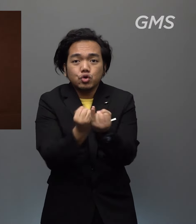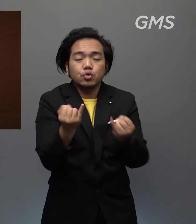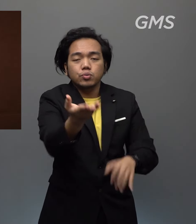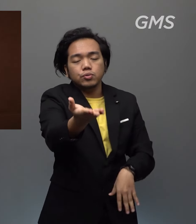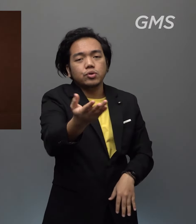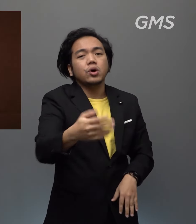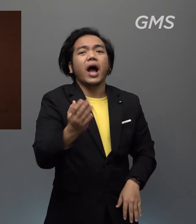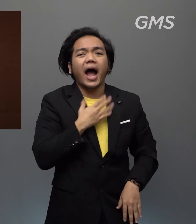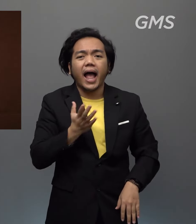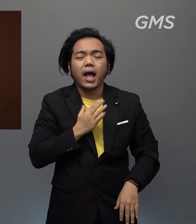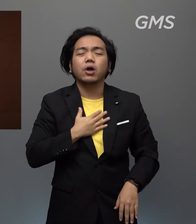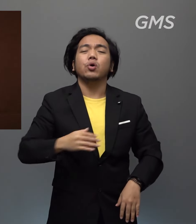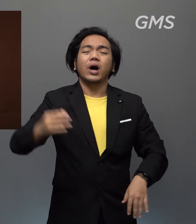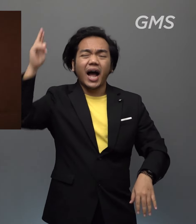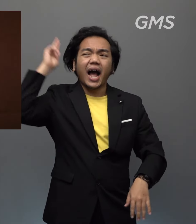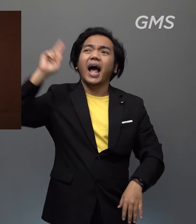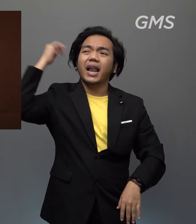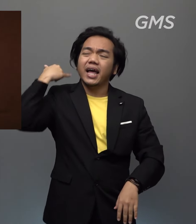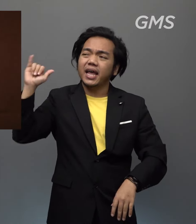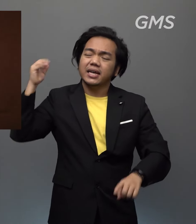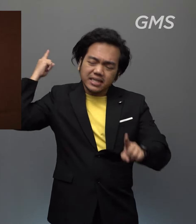Allah yang setia yang menyertaimu.